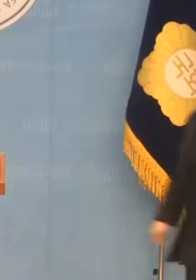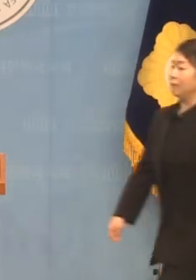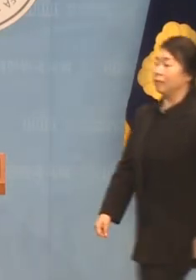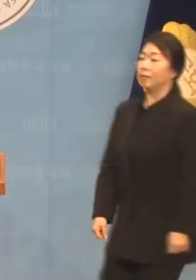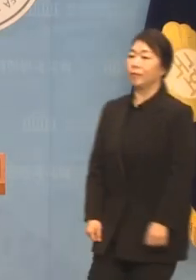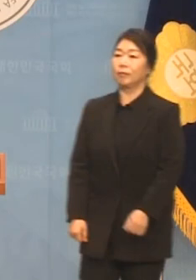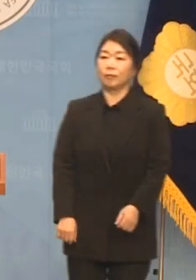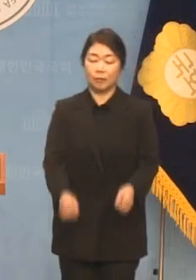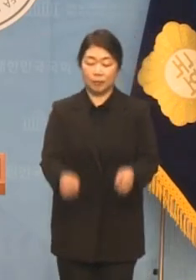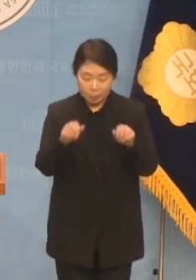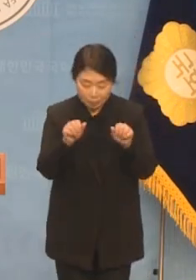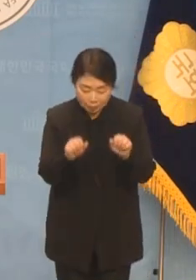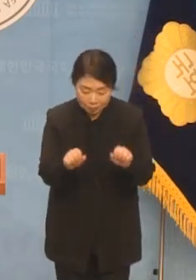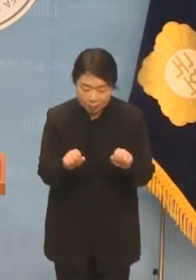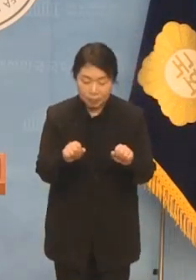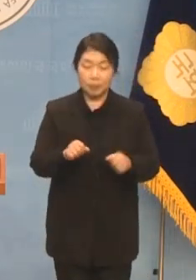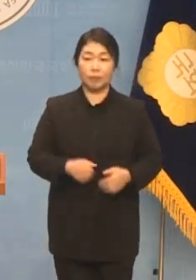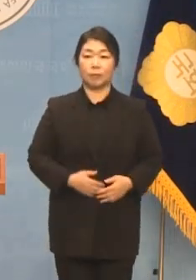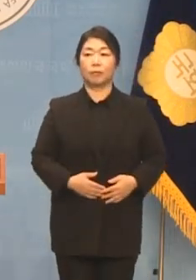감사합니다